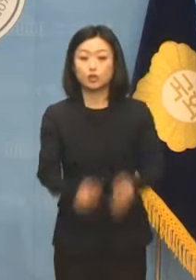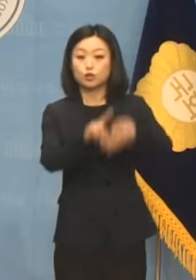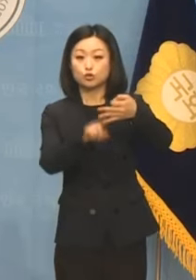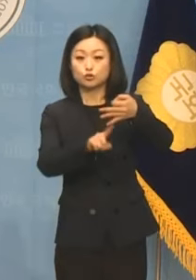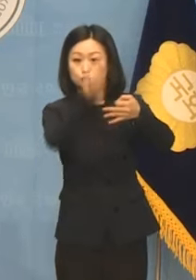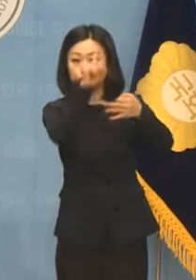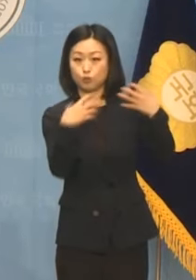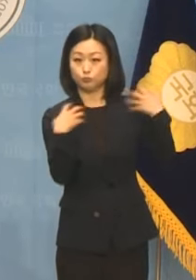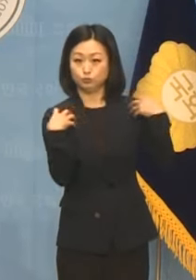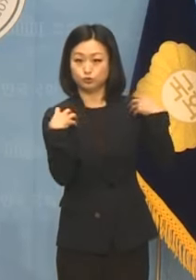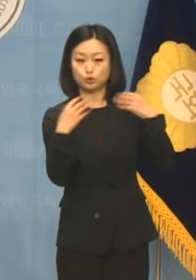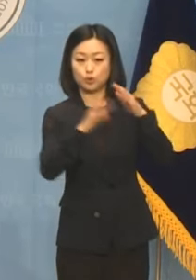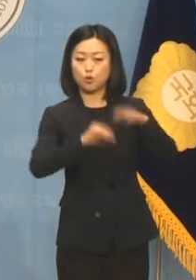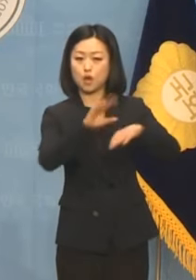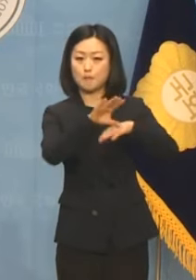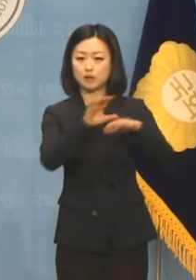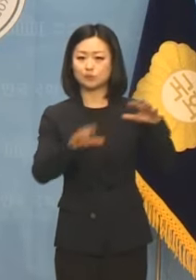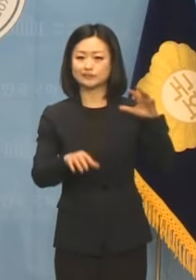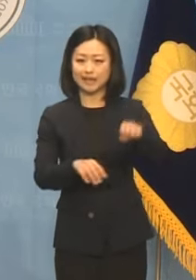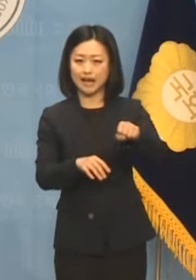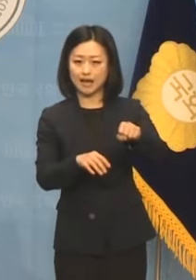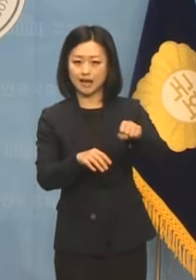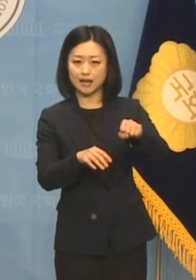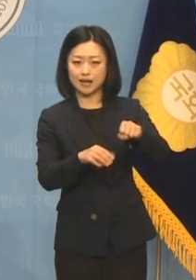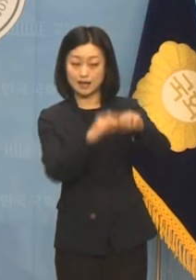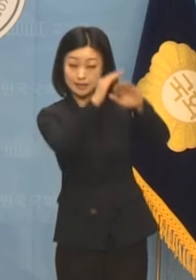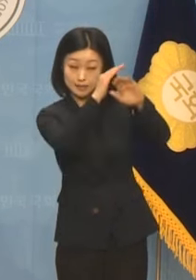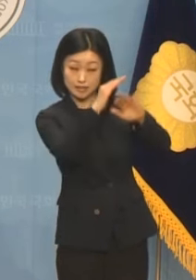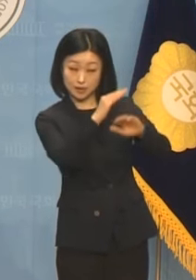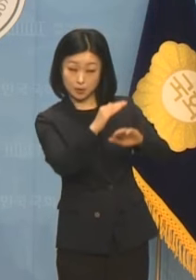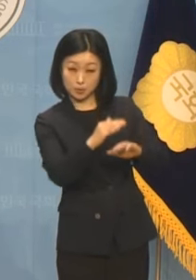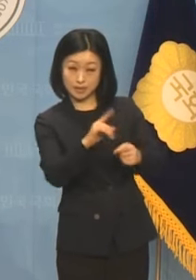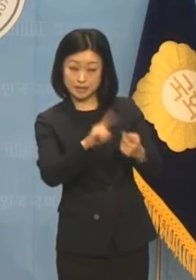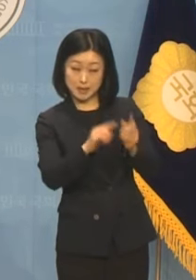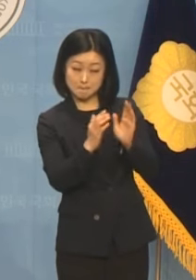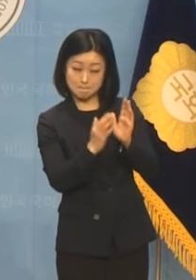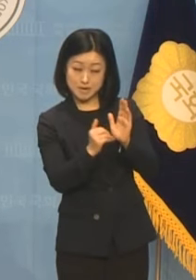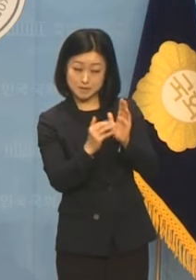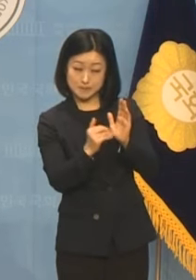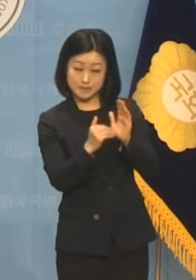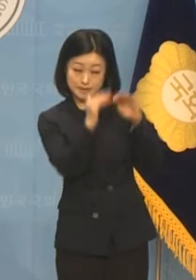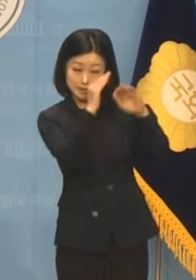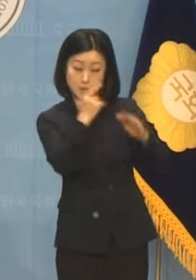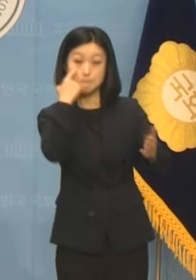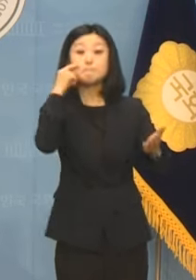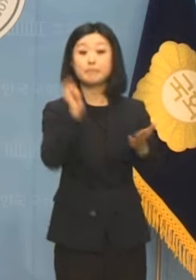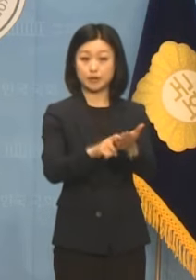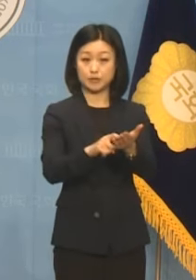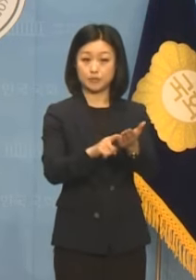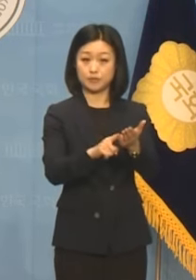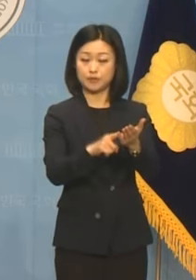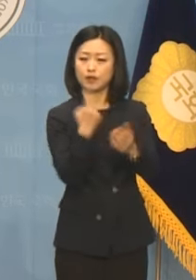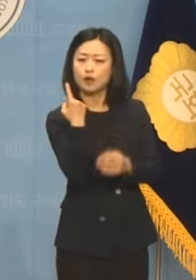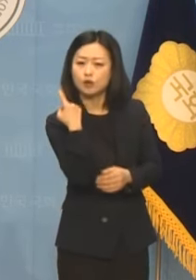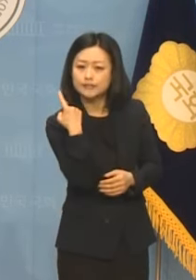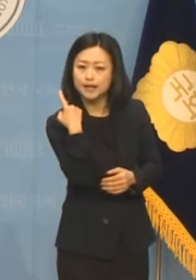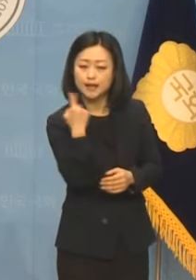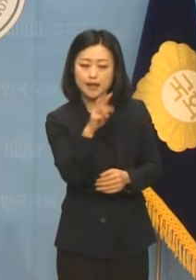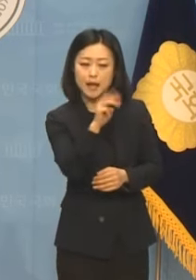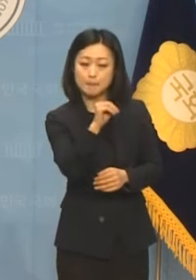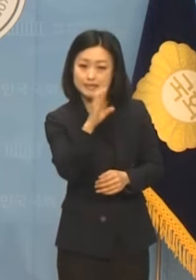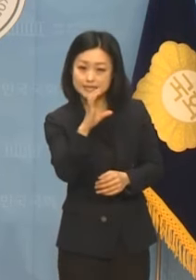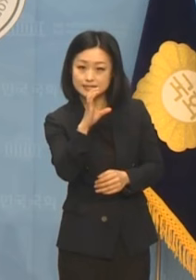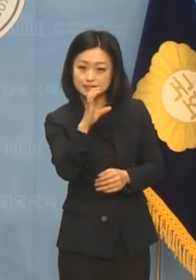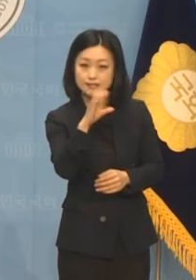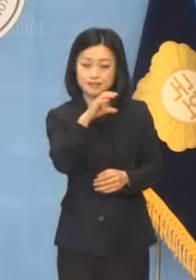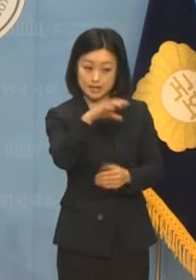정권의 공영방송 장 시나리오가 담긴 대회비 문건이 발견됐습니다 어제 MBC 스트레이트가